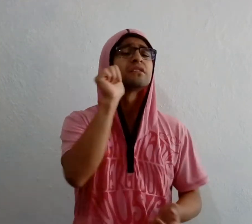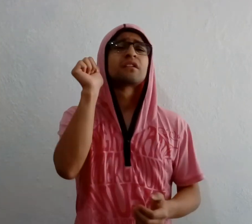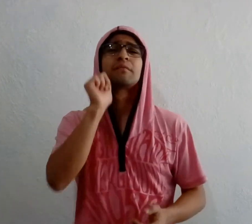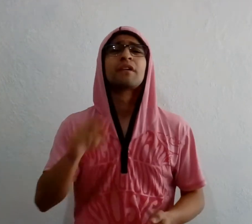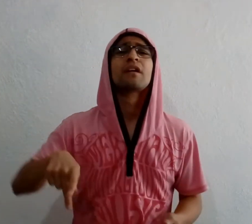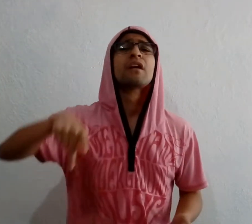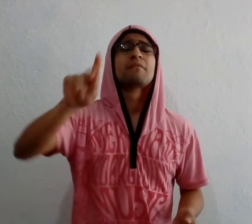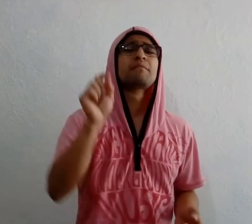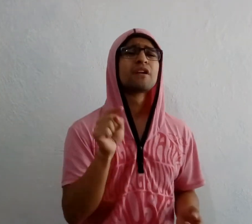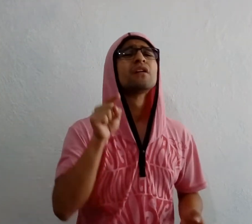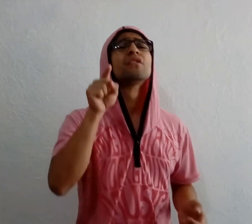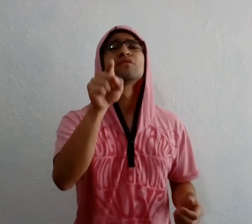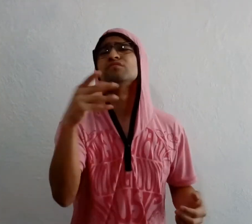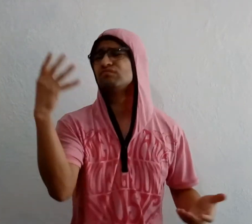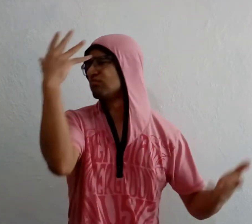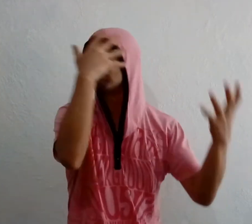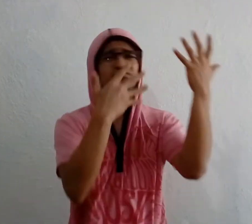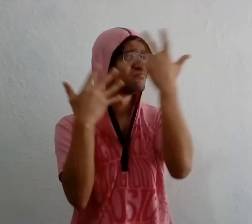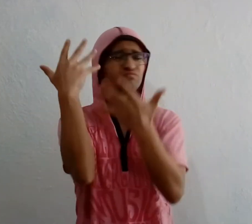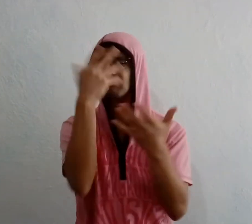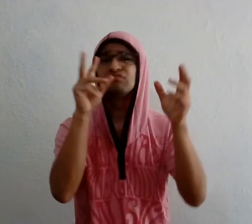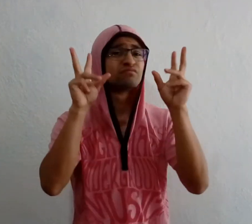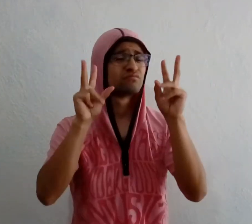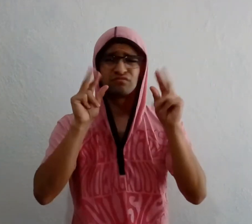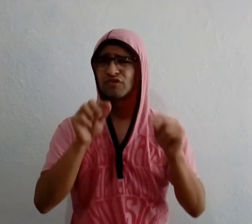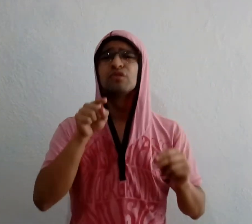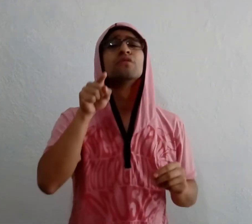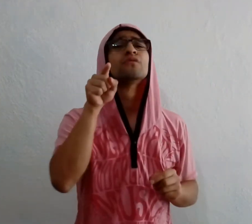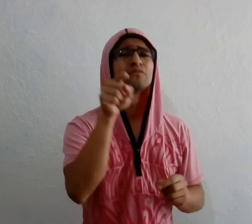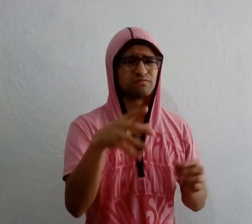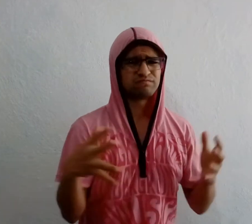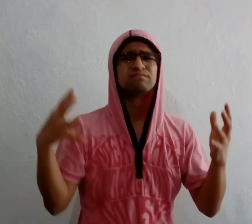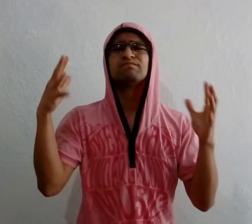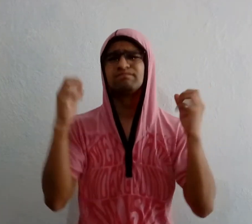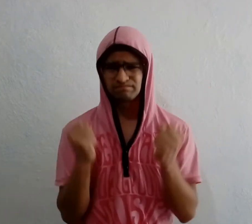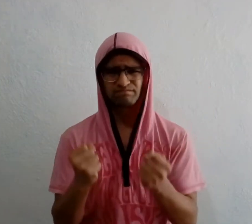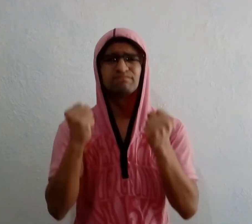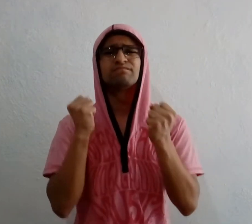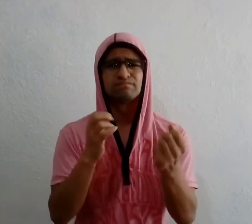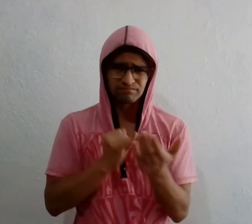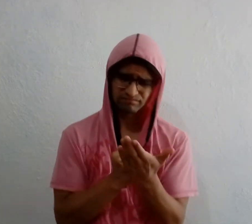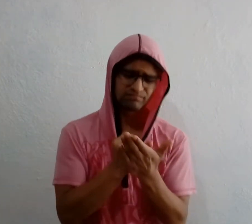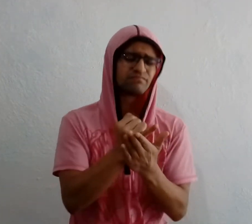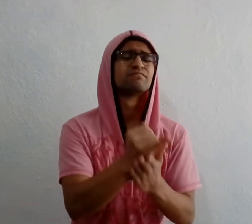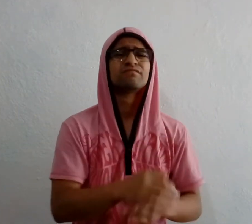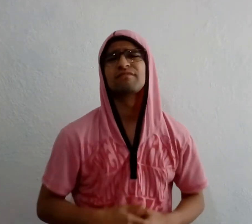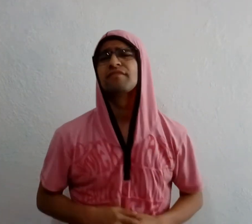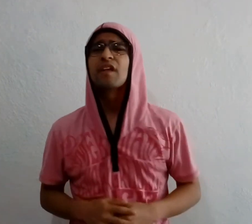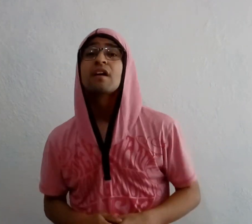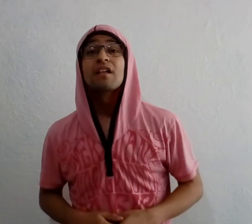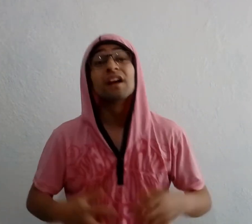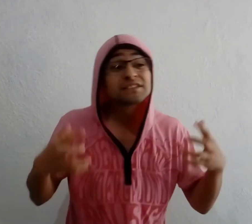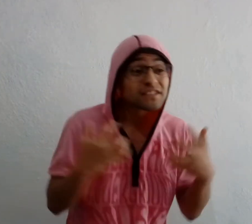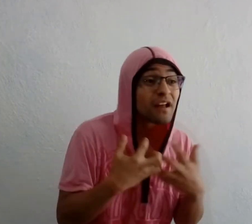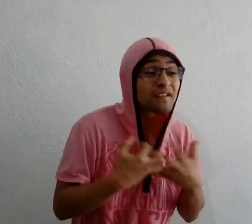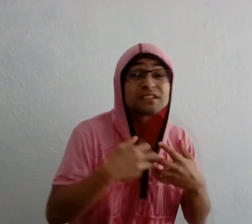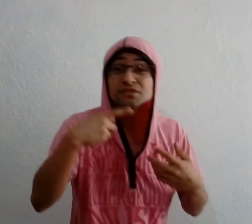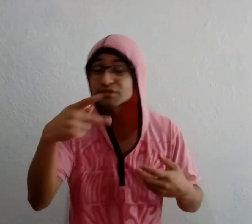dónde encontrarlo. Pero no confundas lo que quieres y solicitas con lo que verdaderamente necesitas. La ansiedad de estos